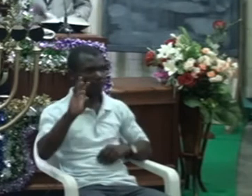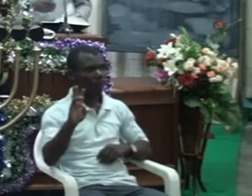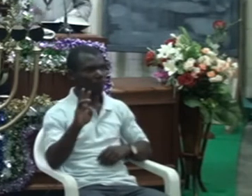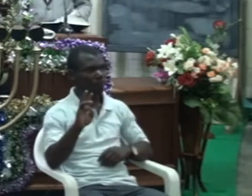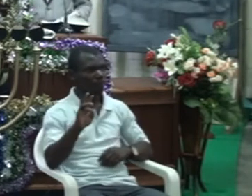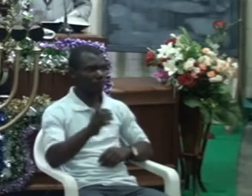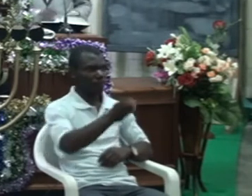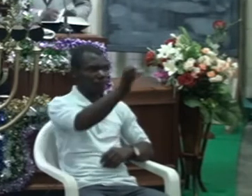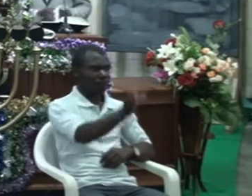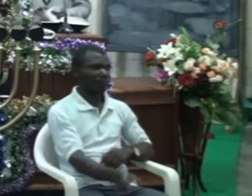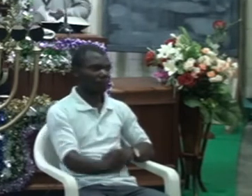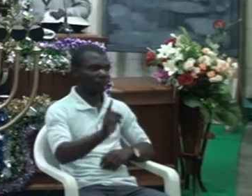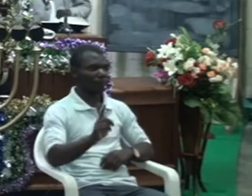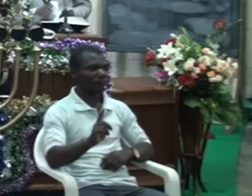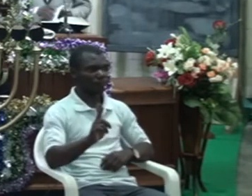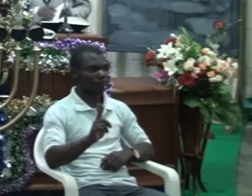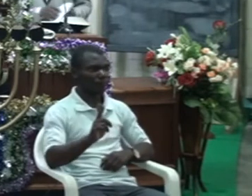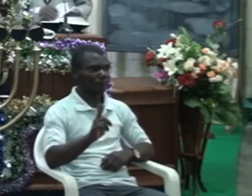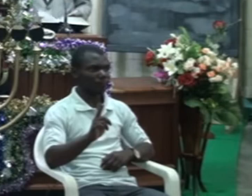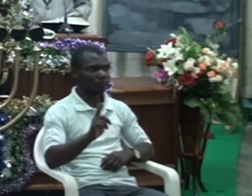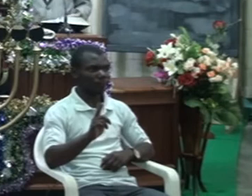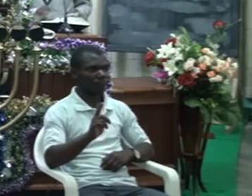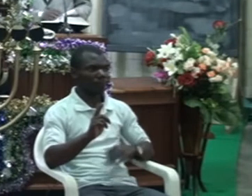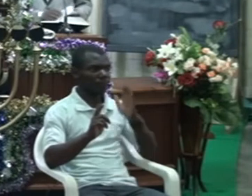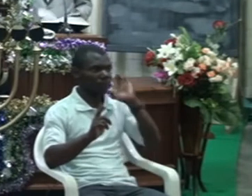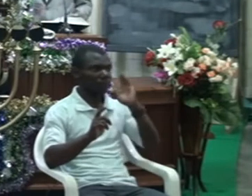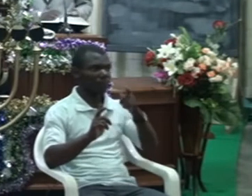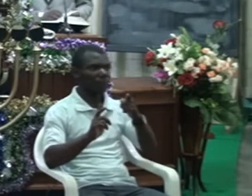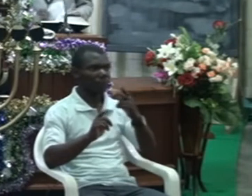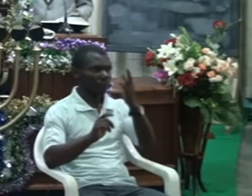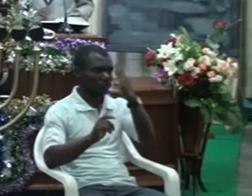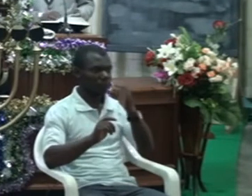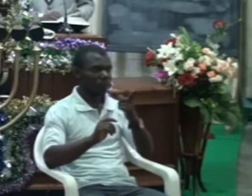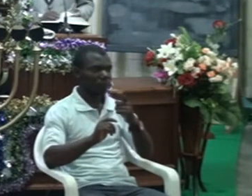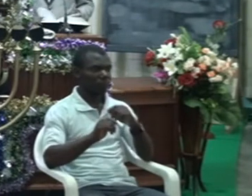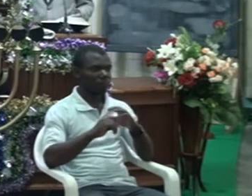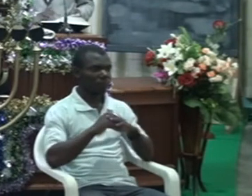1. Troisième sœur, quoi, mon frère? Hébreux 6, verset 1.